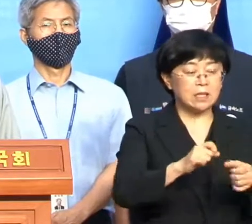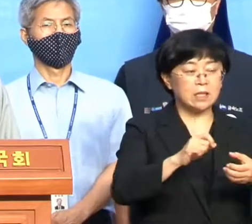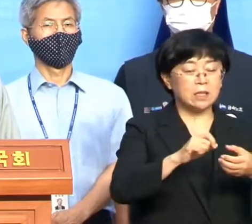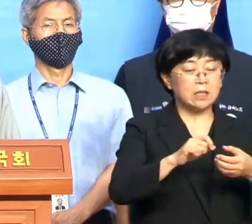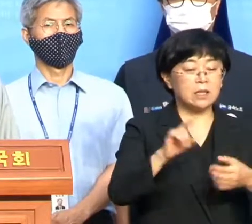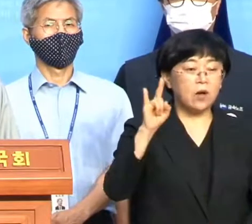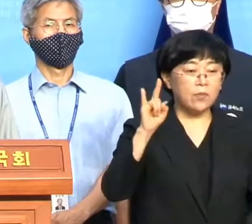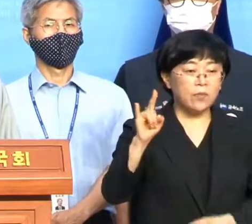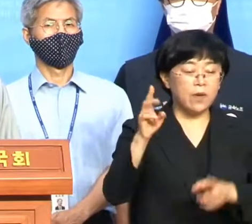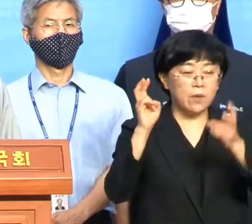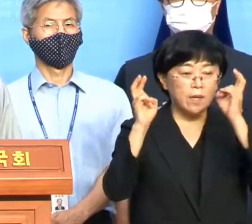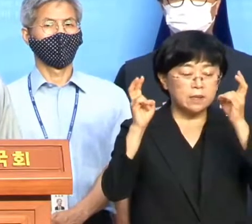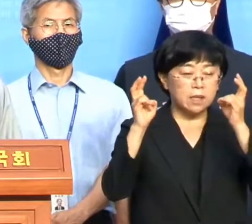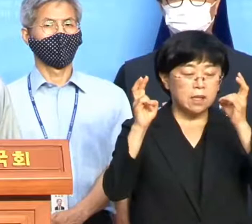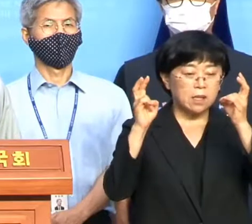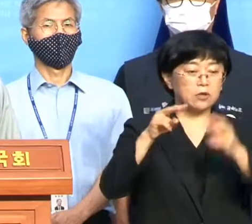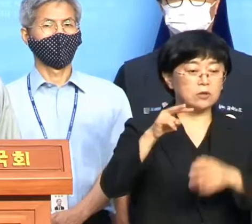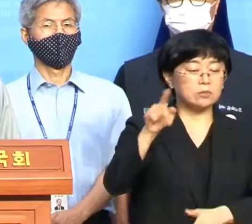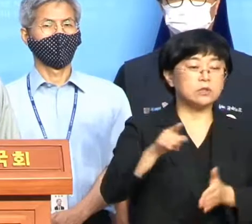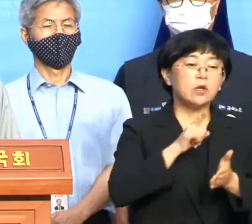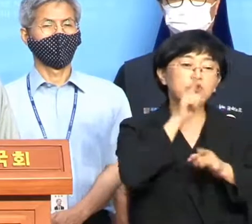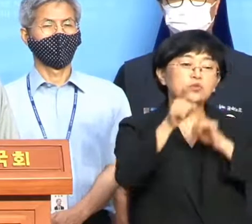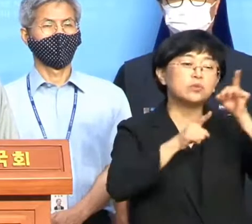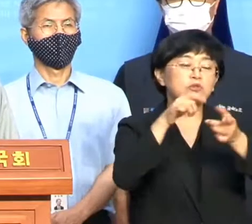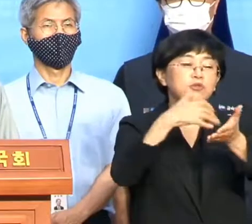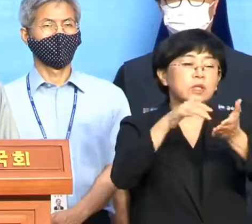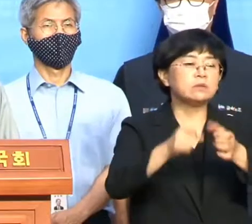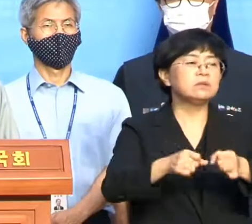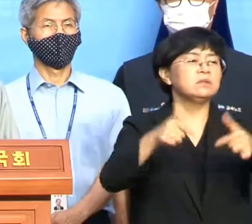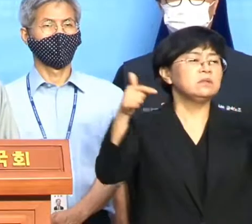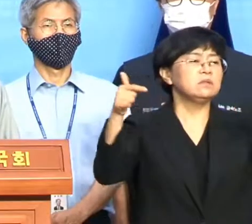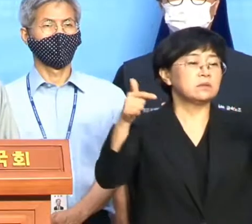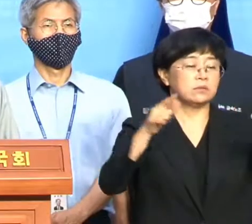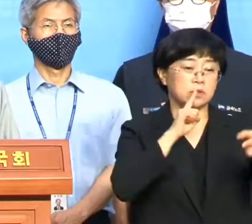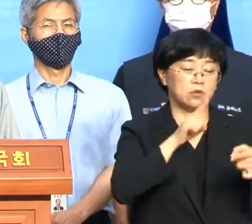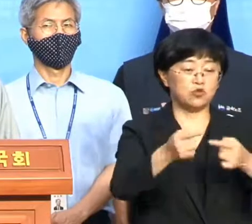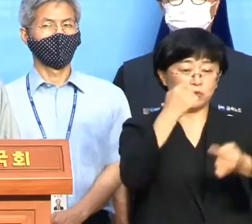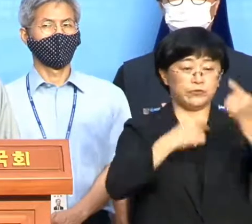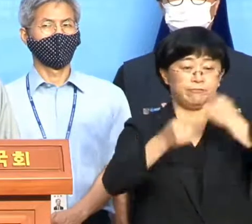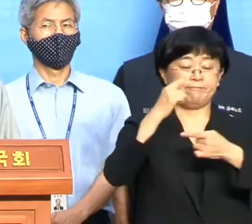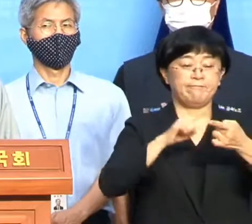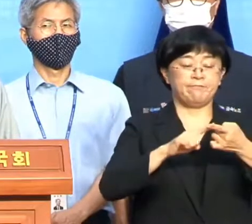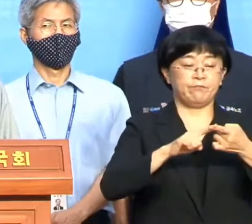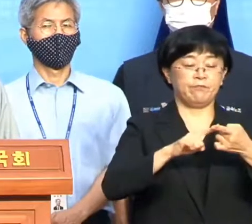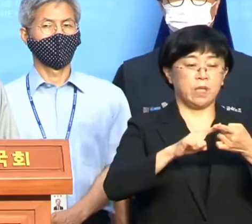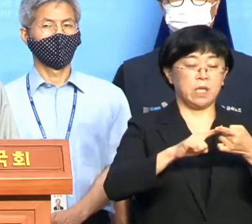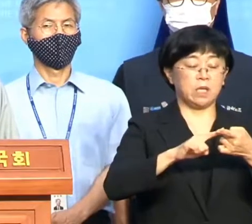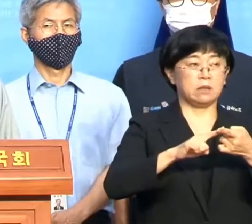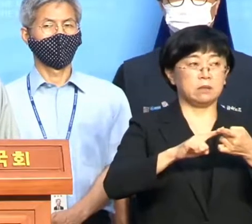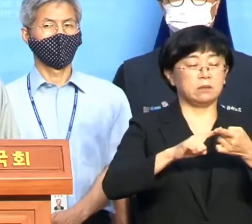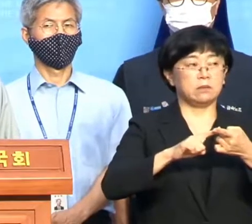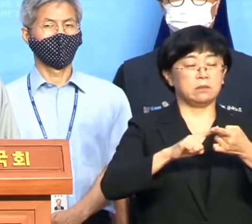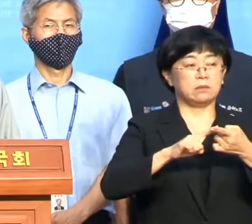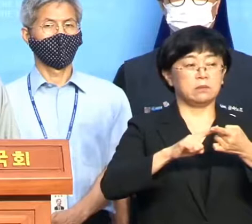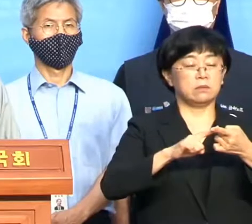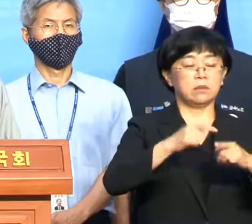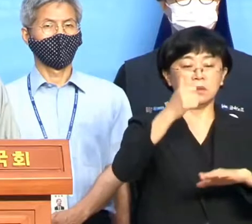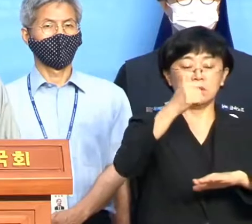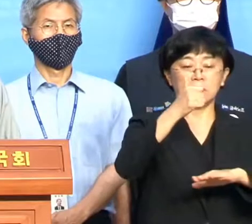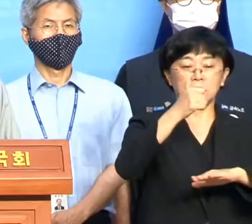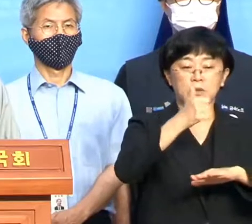죽음 지금도 수준은 나날이 급증하고 있습니다 지난 2사분기 의 실적을 보면 은